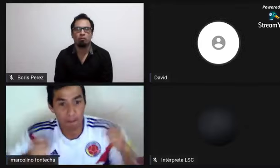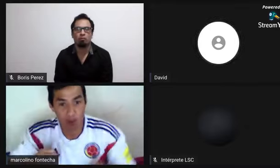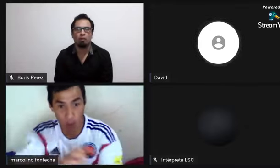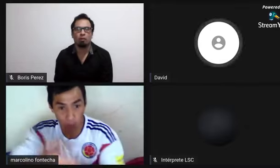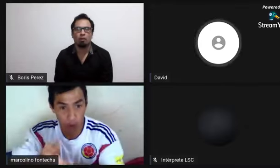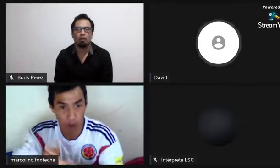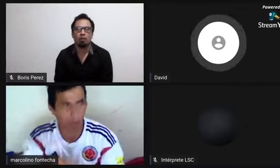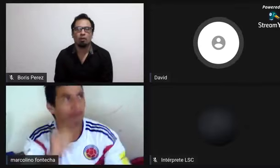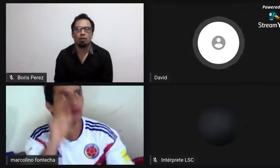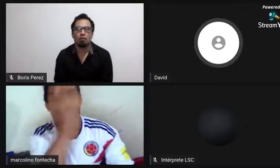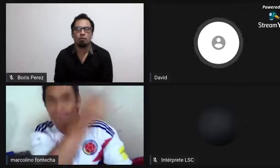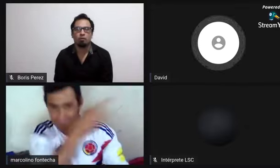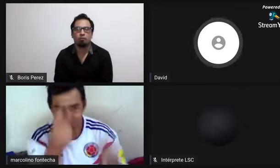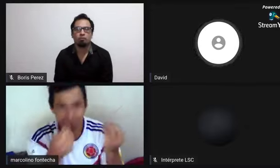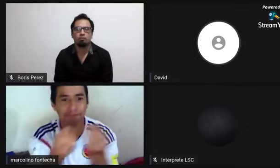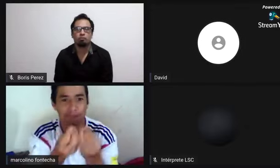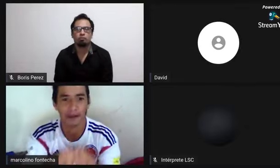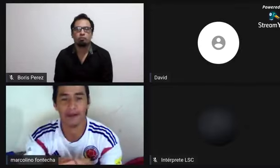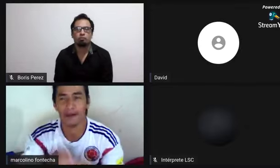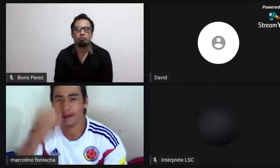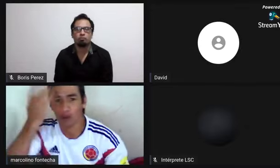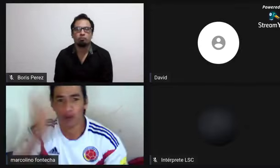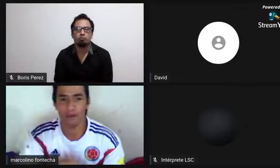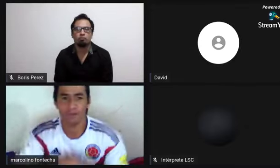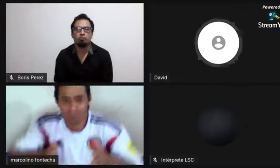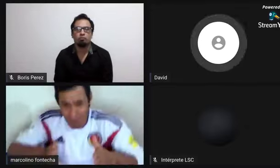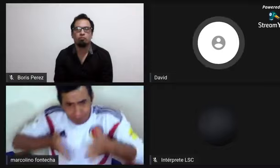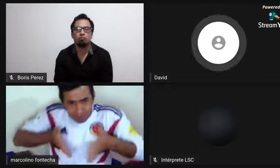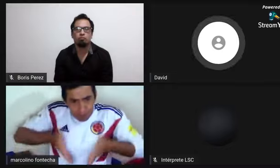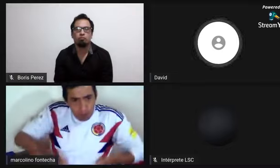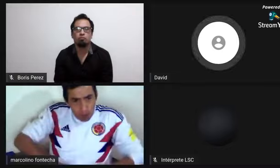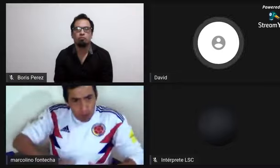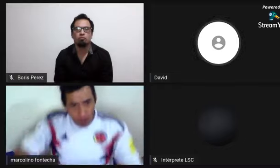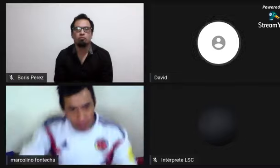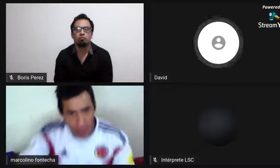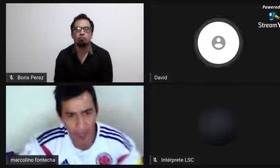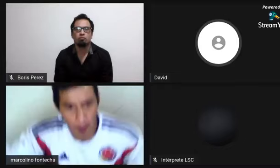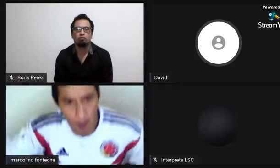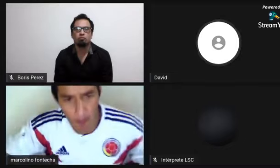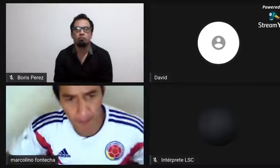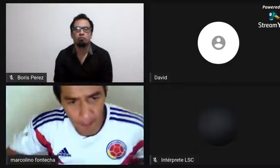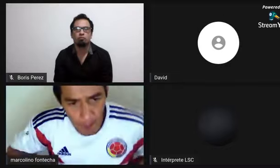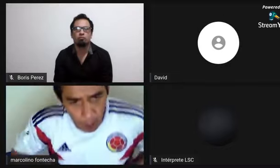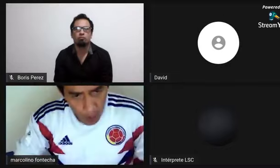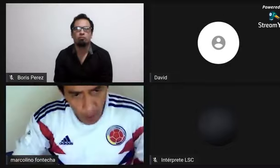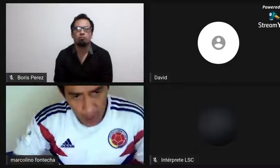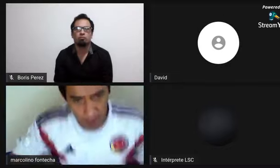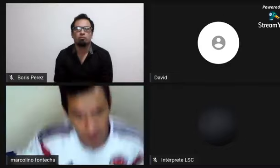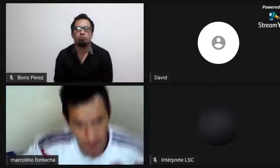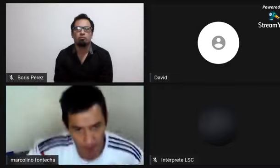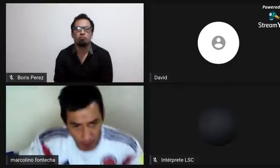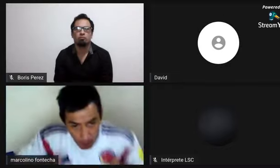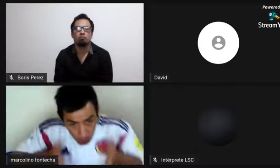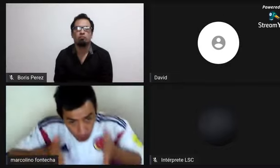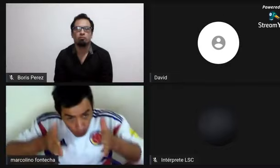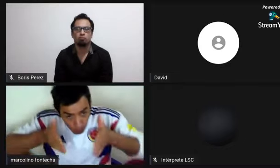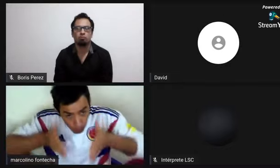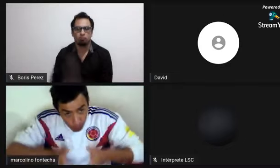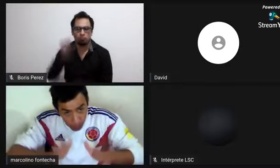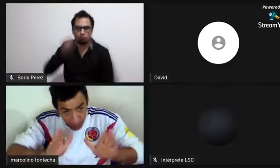recursos y riquezas de Colombia, y se las llevaron para esos países.